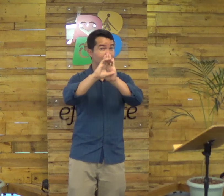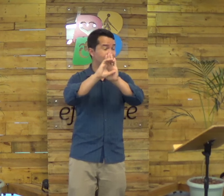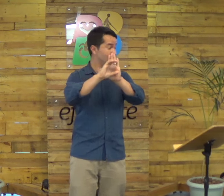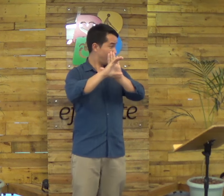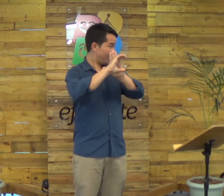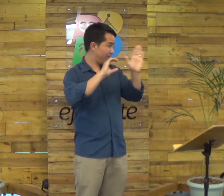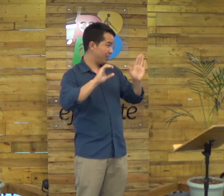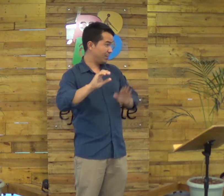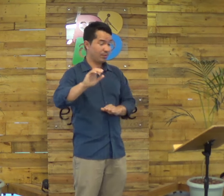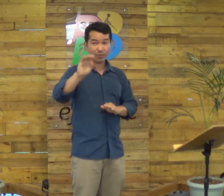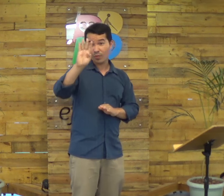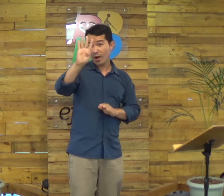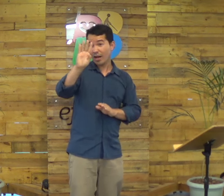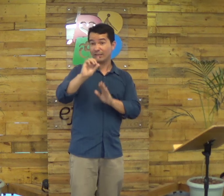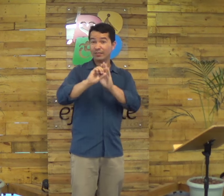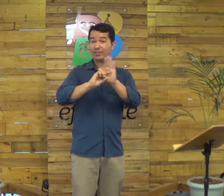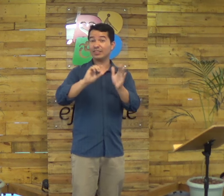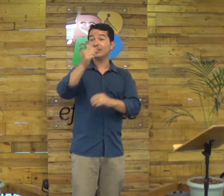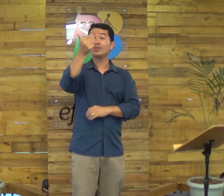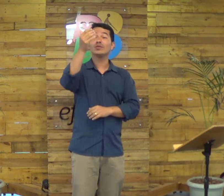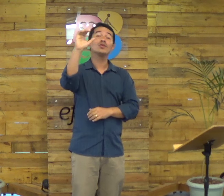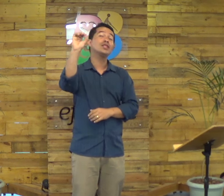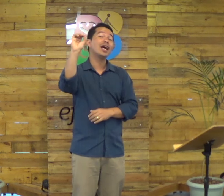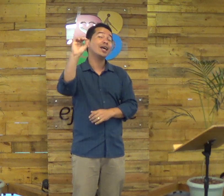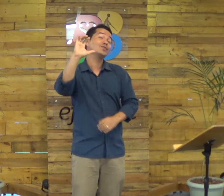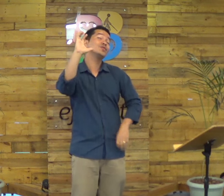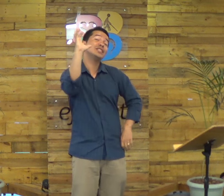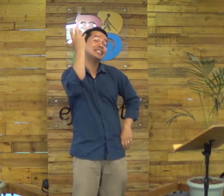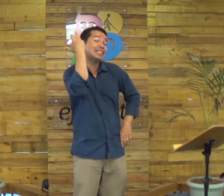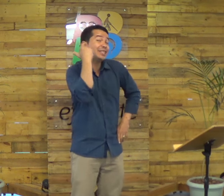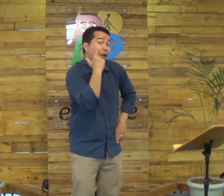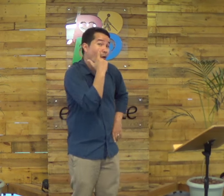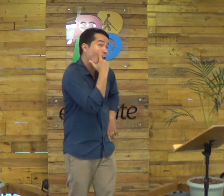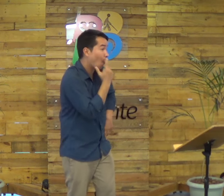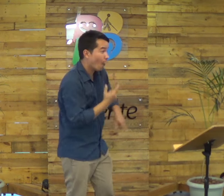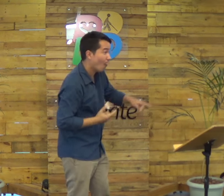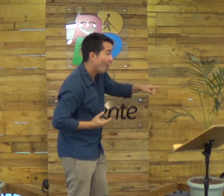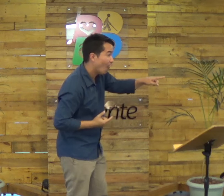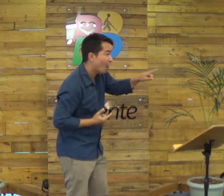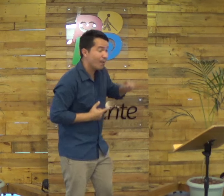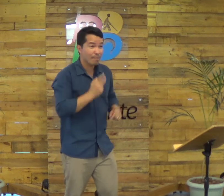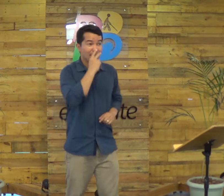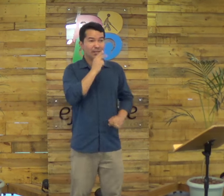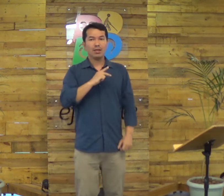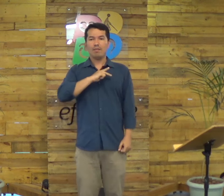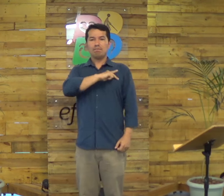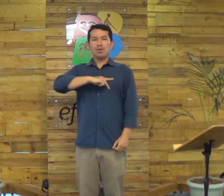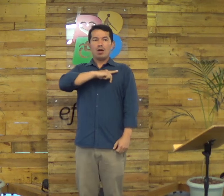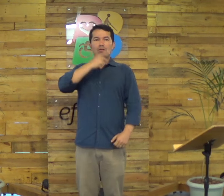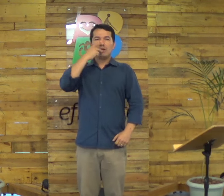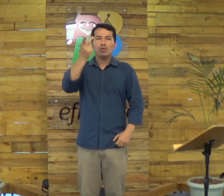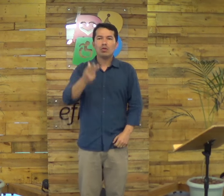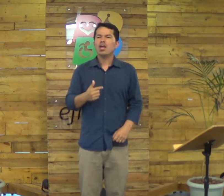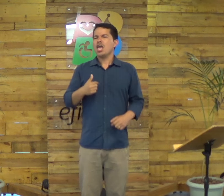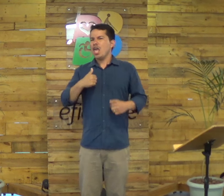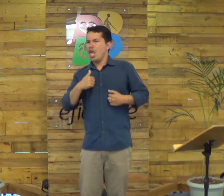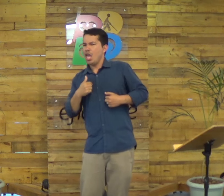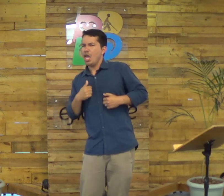se você ver em Colossenses, capítulo 4, versículo 10, o acontece? Olha, acho que o Paulo diz,